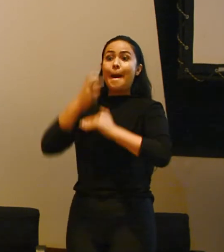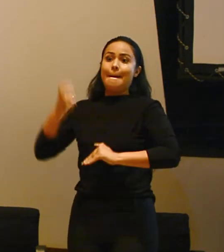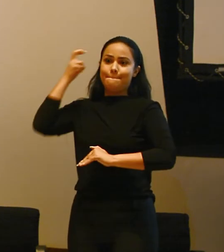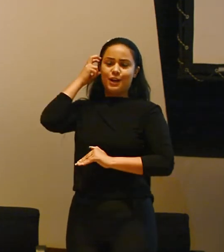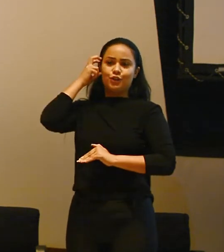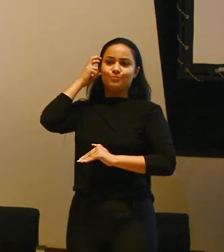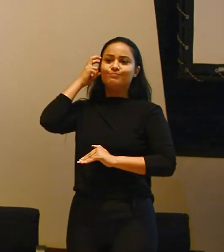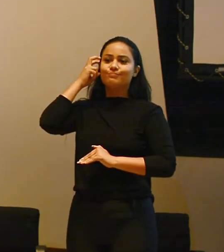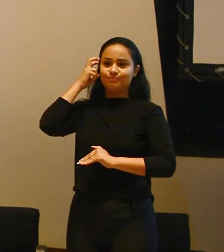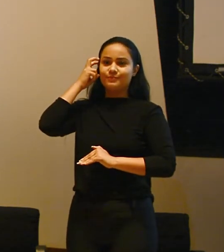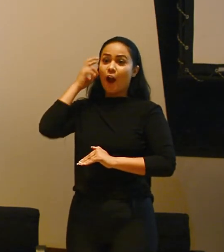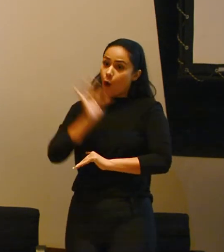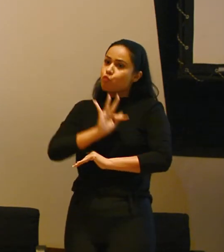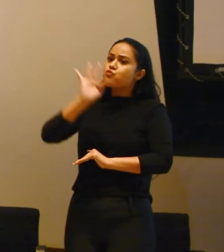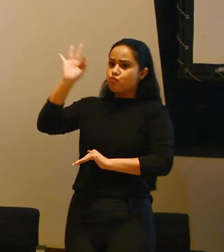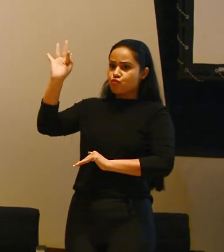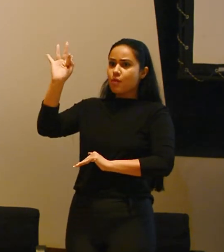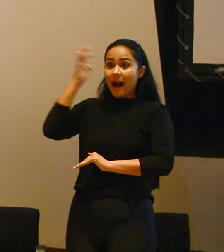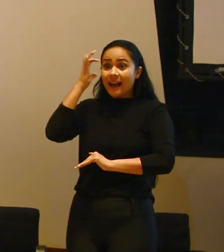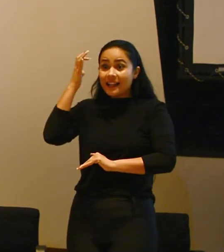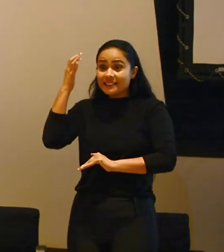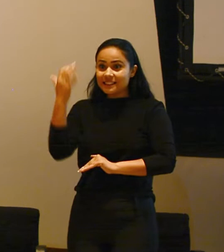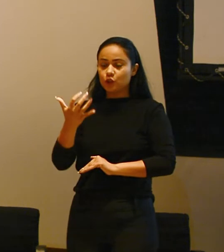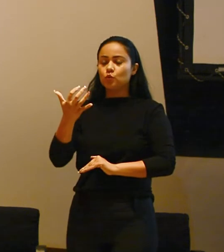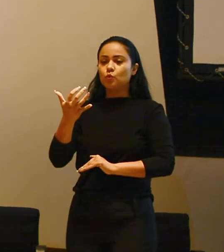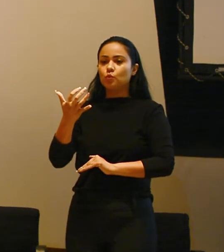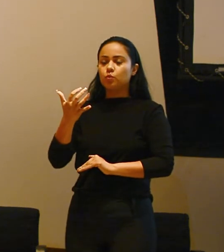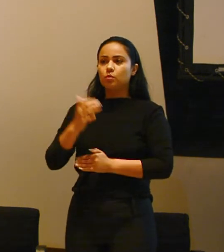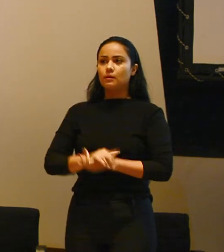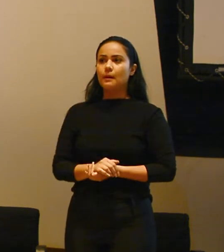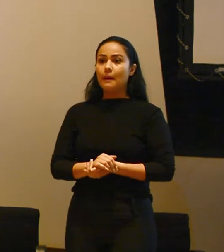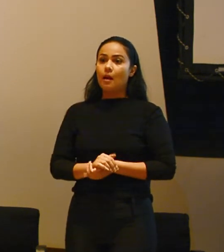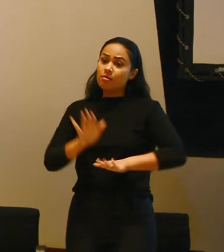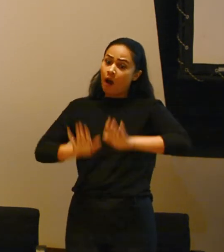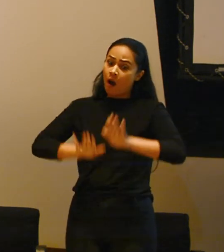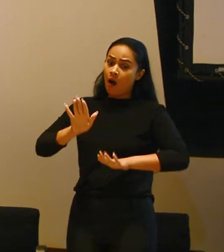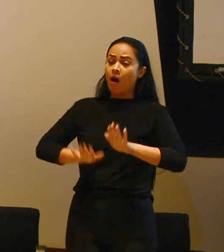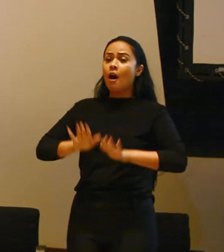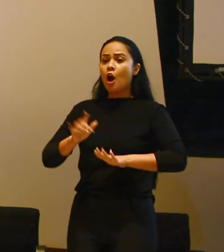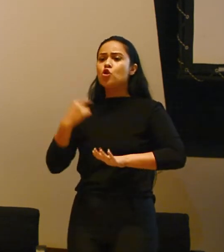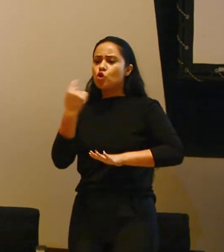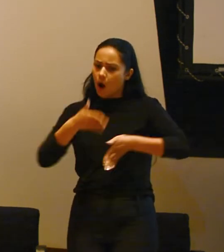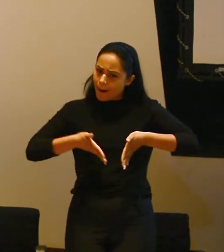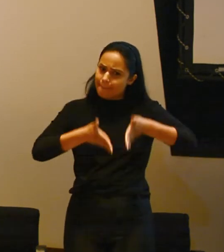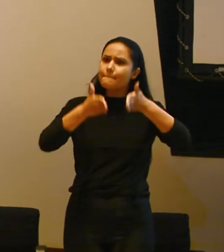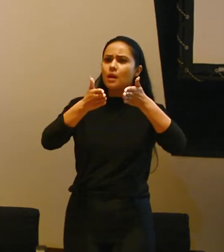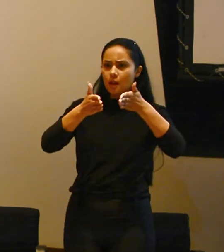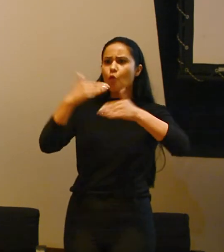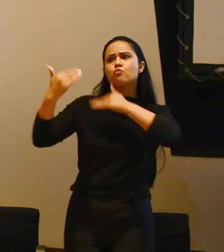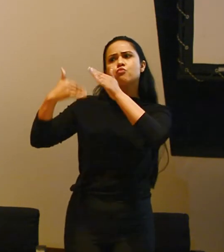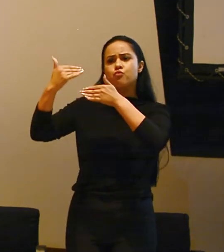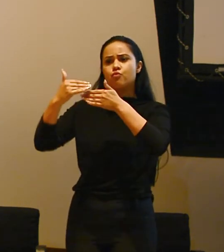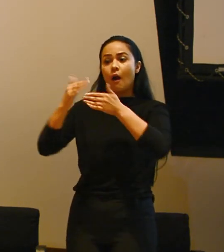coclear. Então, ou seja, esse é o futuro. Eu creio que esse provavelmente vai ser o nosso caminho, a gente oferecer